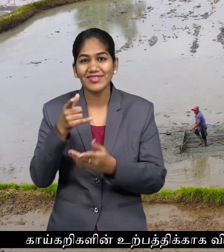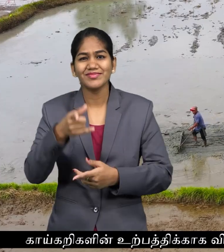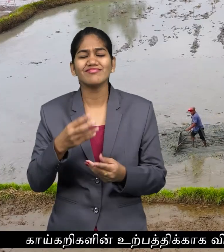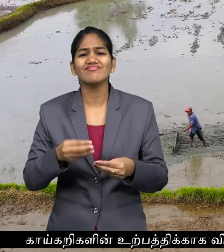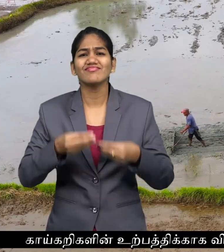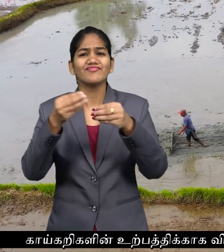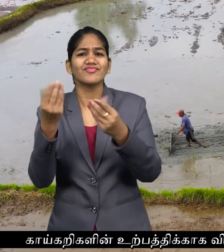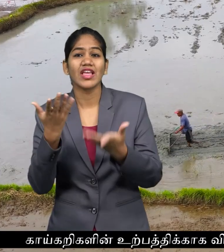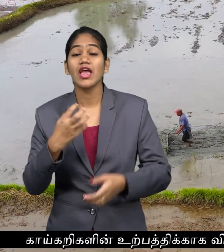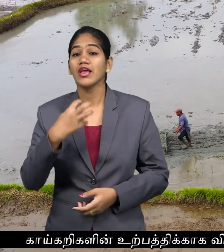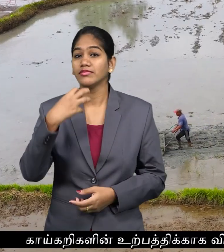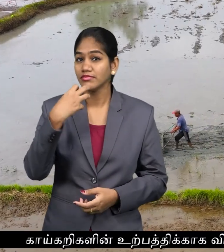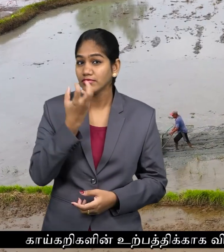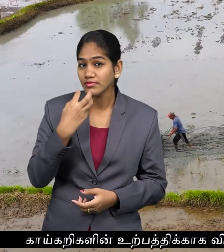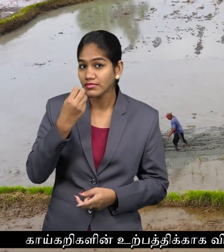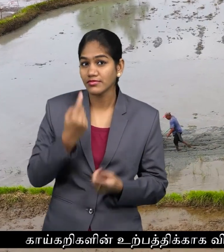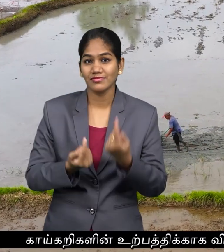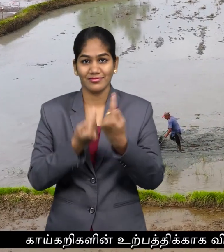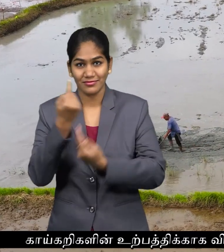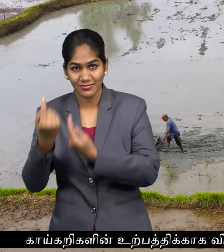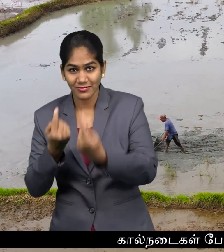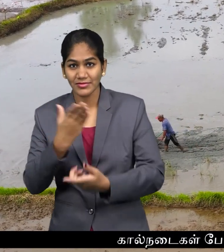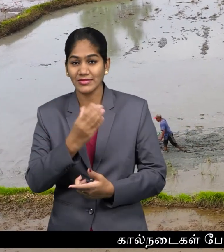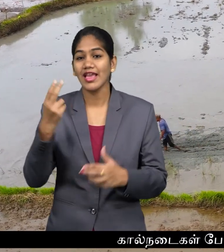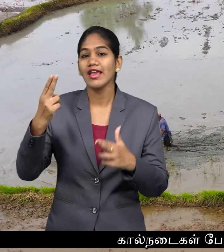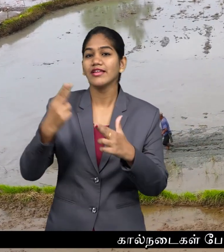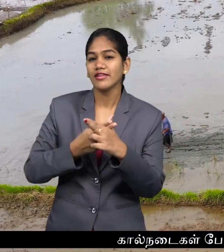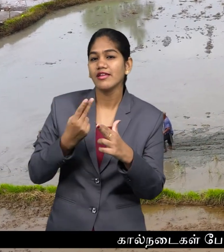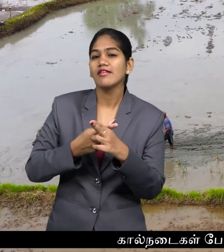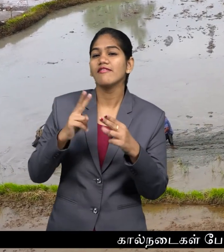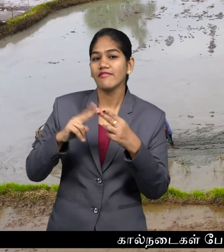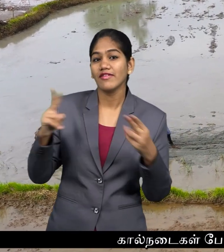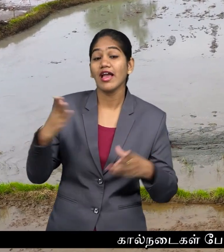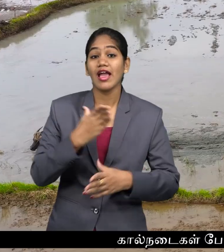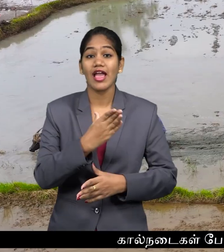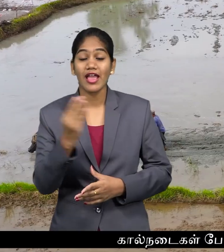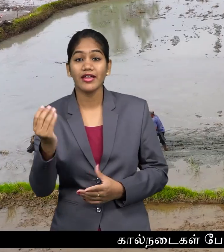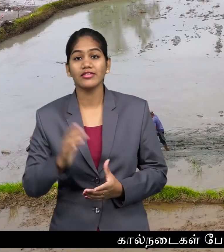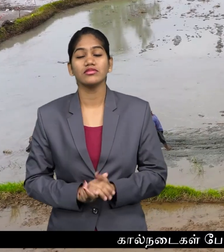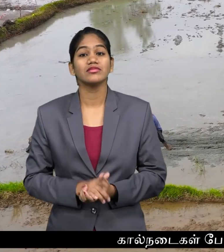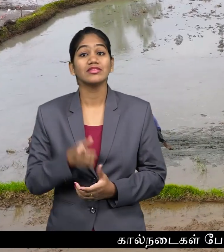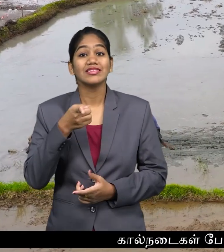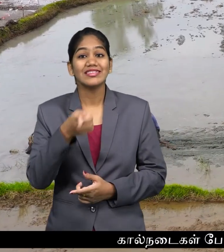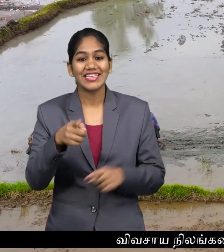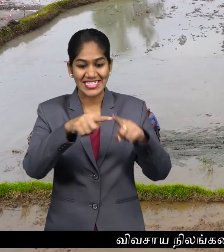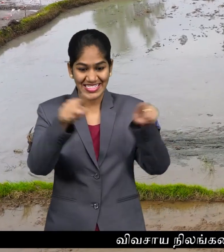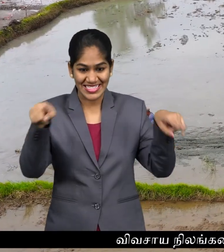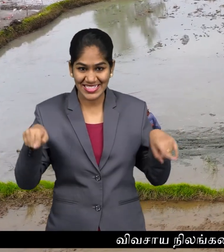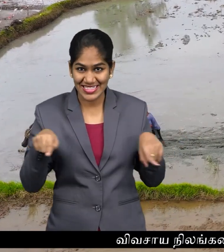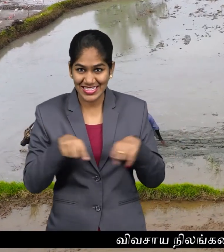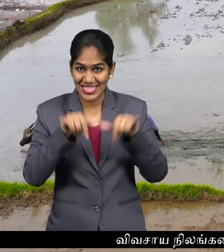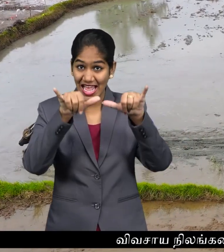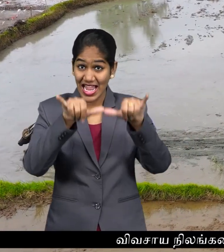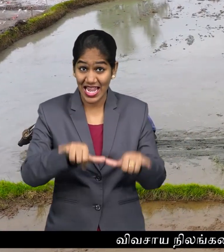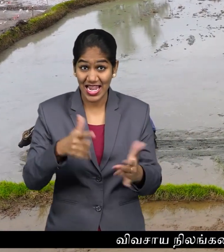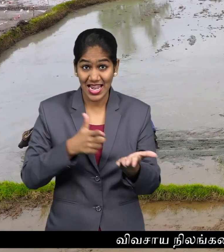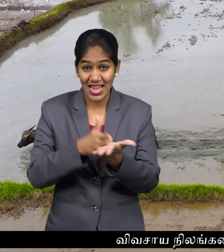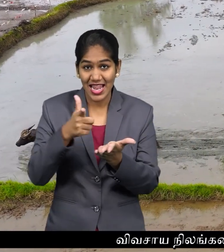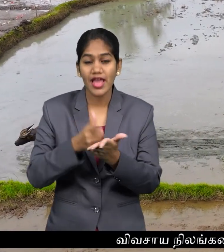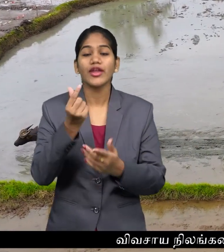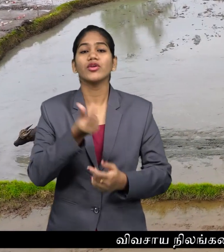நிலங்களை பயிரிடுதல் மற்றும் பால், கால்நடைகள் போன்றவற்றின் உற்பத்திக்காக விவசாய